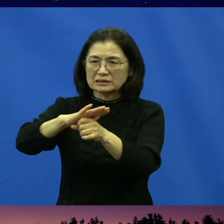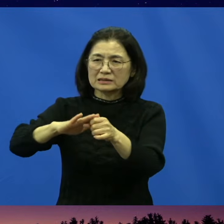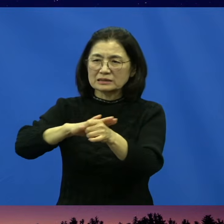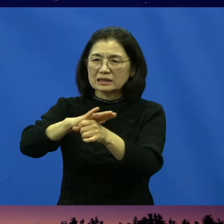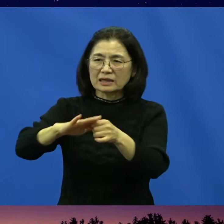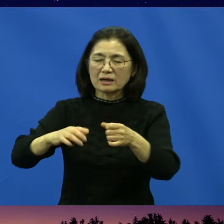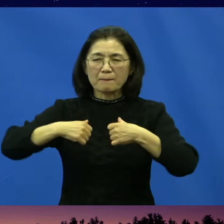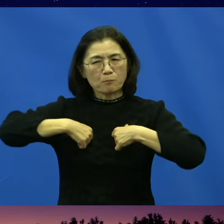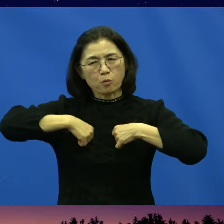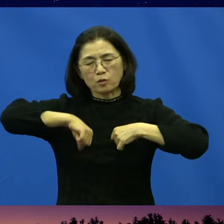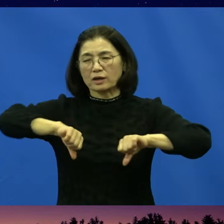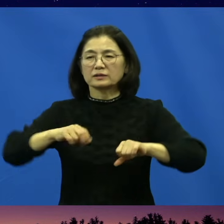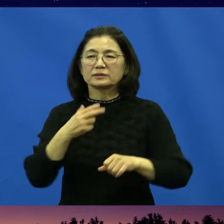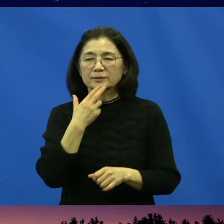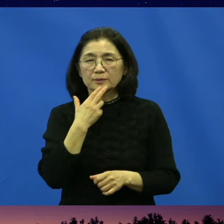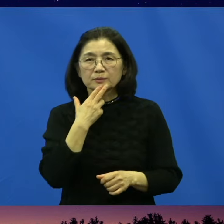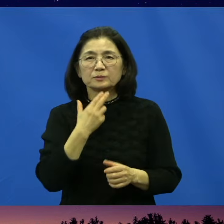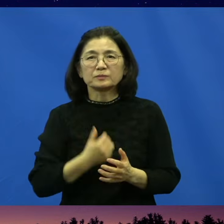것이죠.